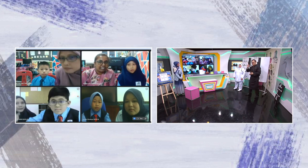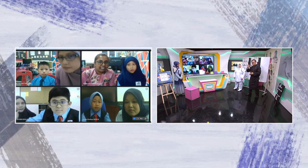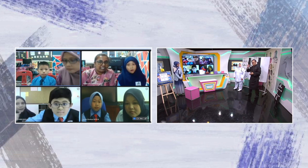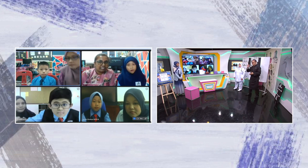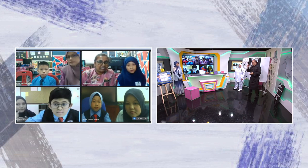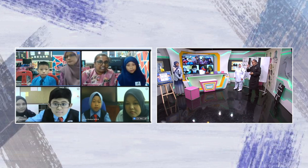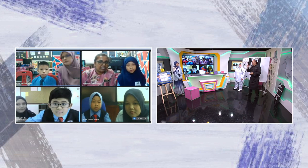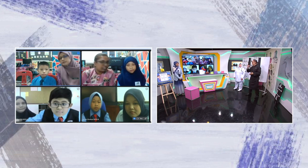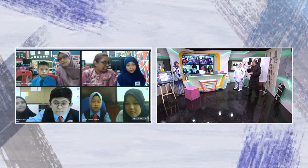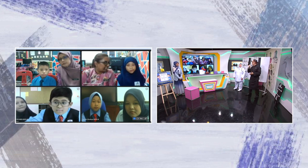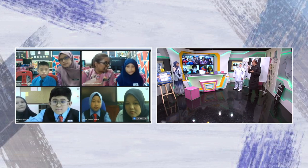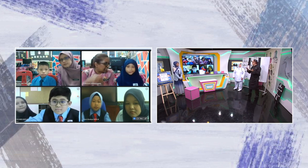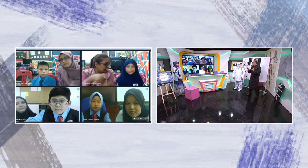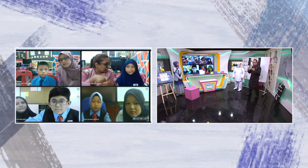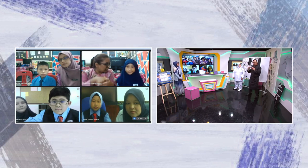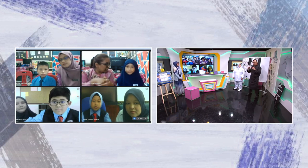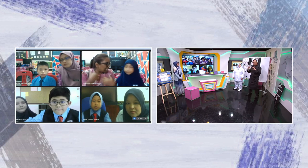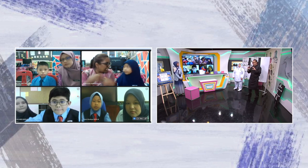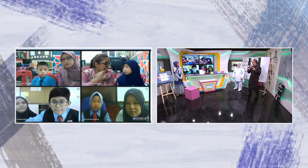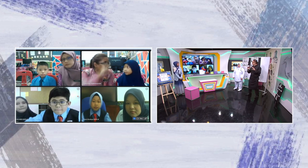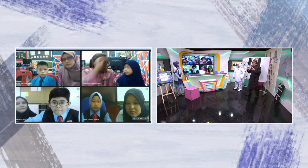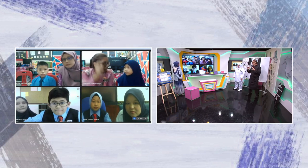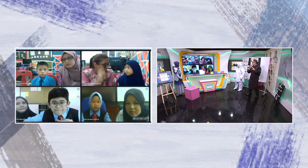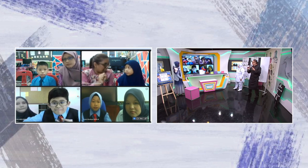soalan. Okey. Siapa mau cuba?